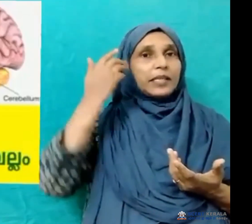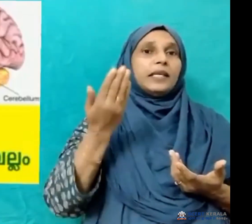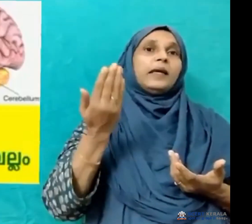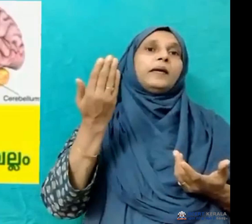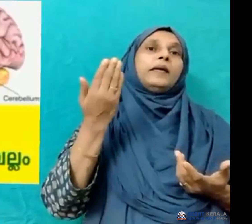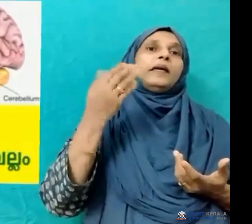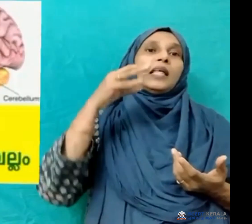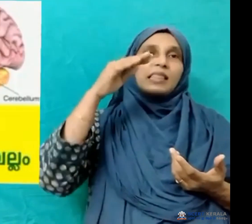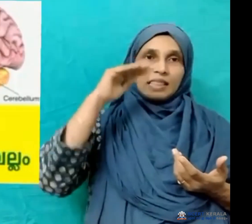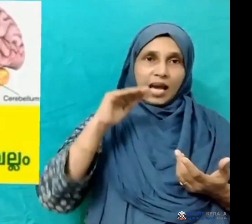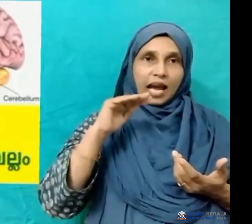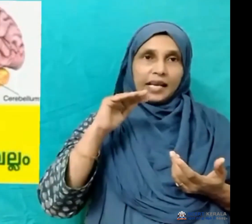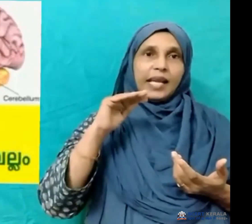സെറിബ്രത്തിന് താഴെ